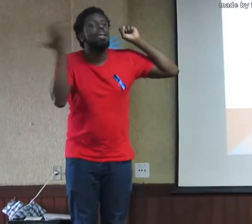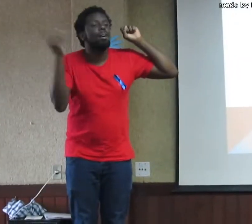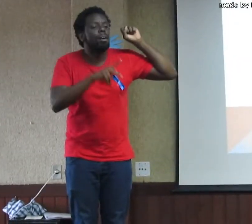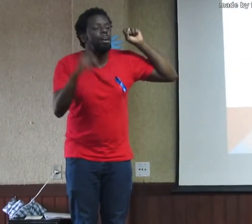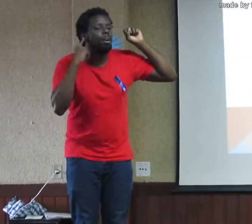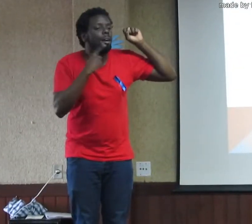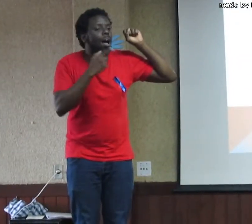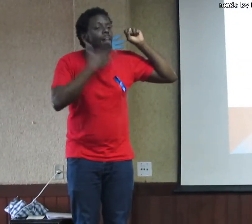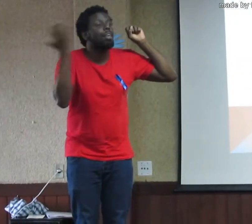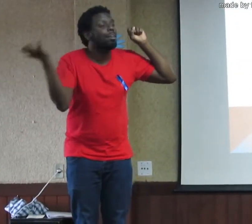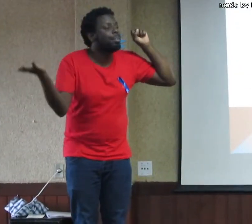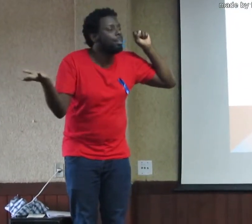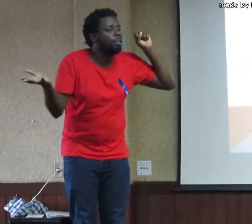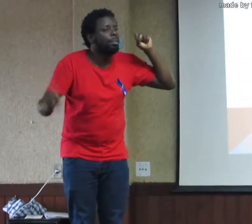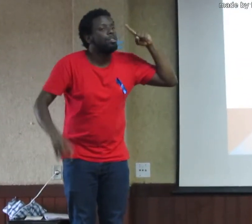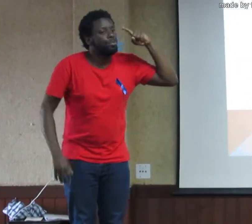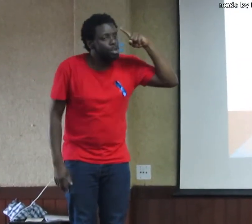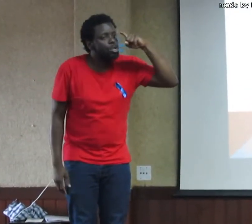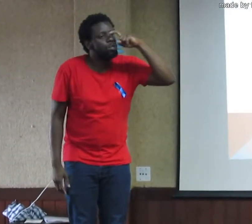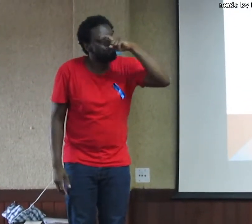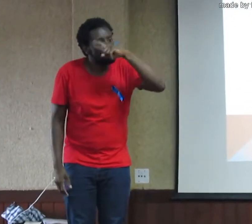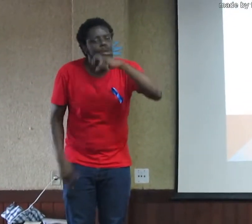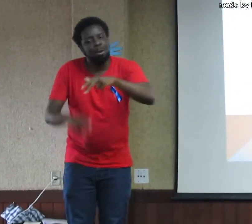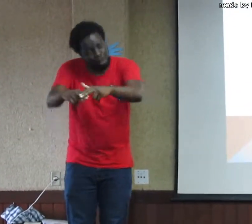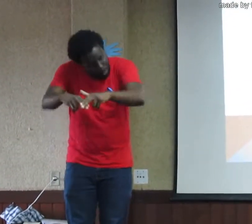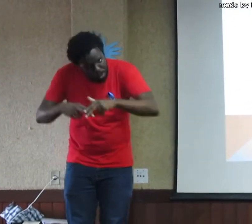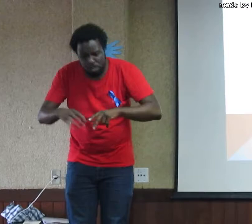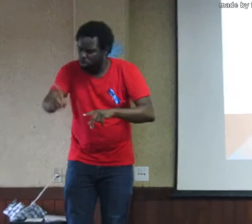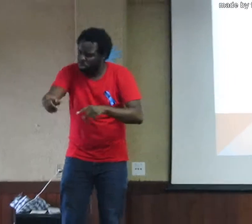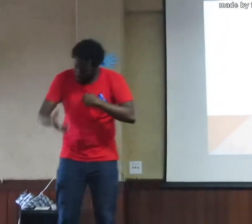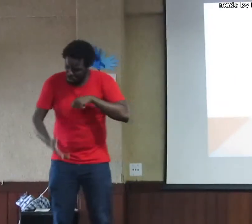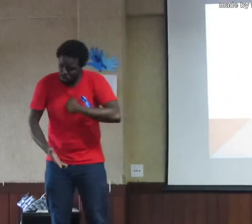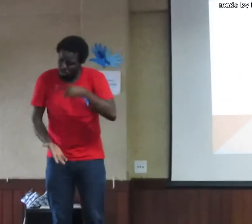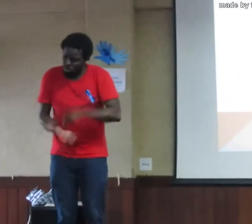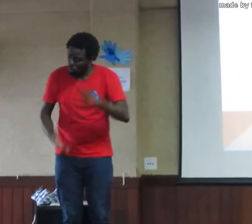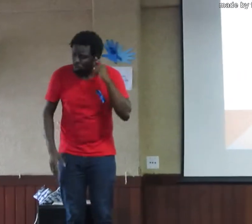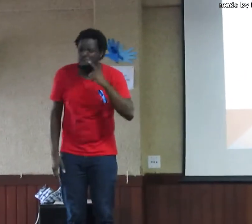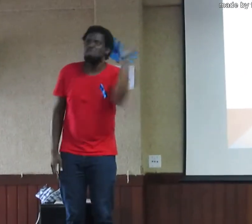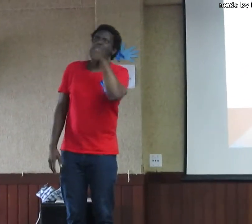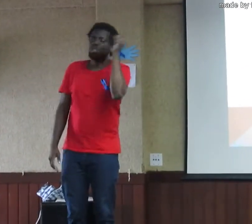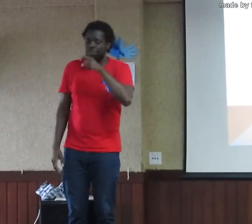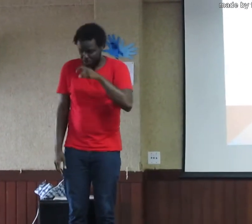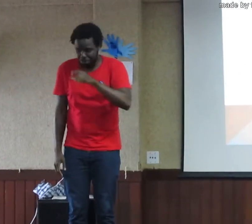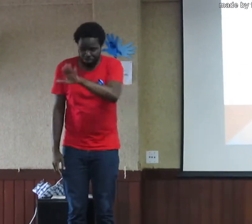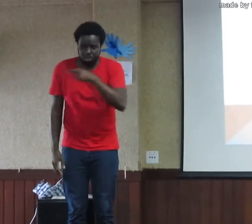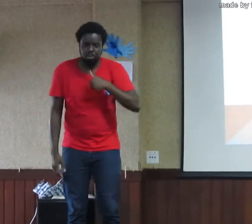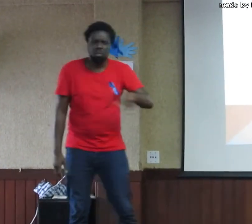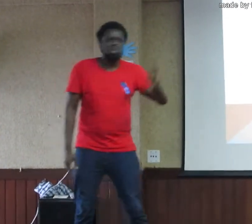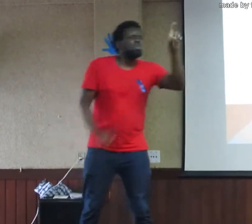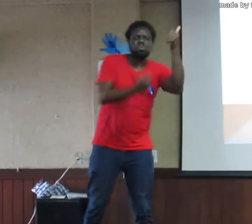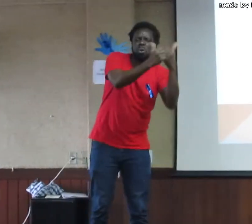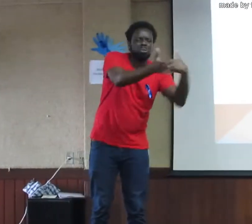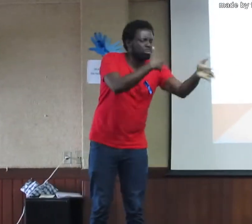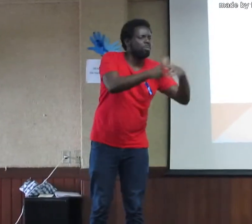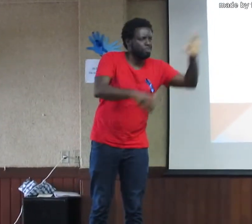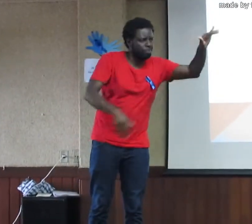muitos professores que são ouvintes. E cadê os professores surdos? Eles são difíceis de ensinar? Não, eles podem sim. Agora sim,